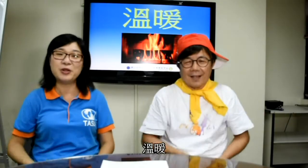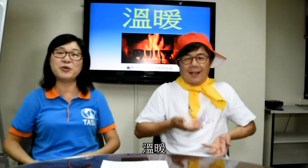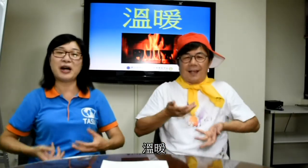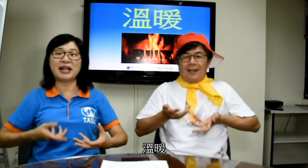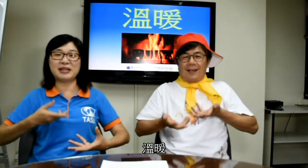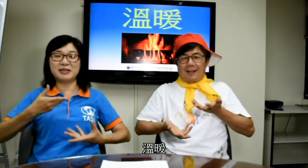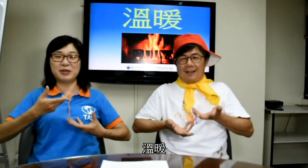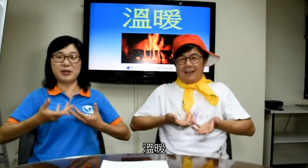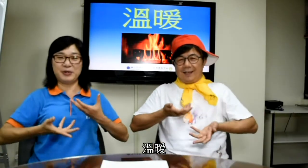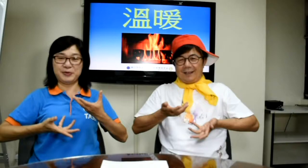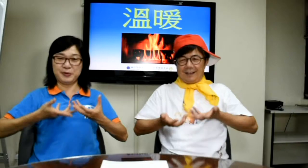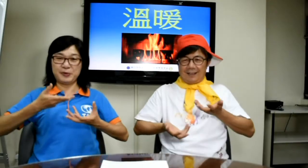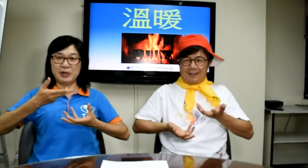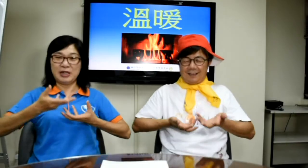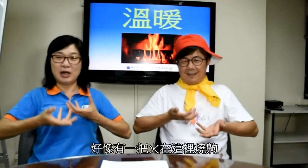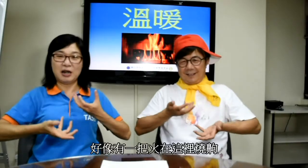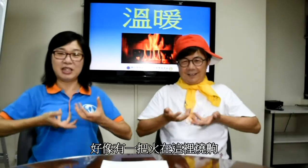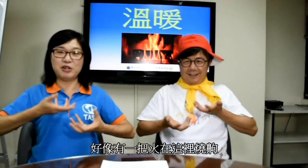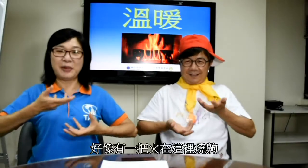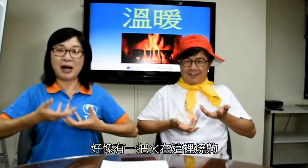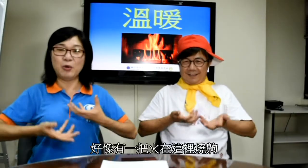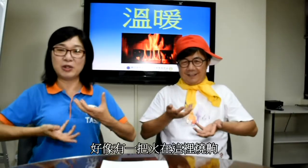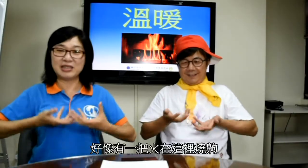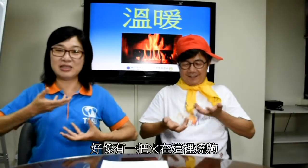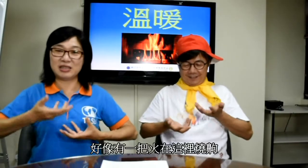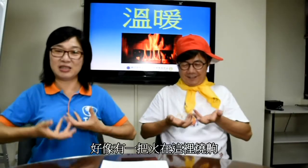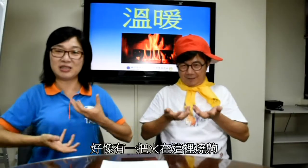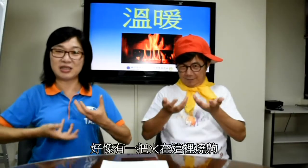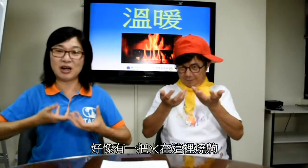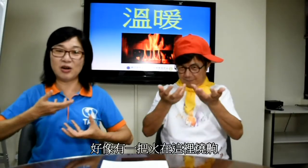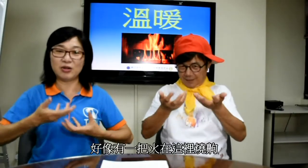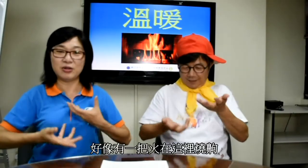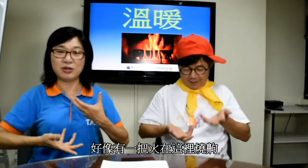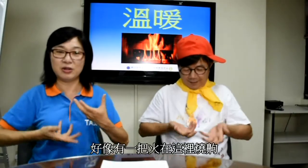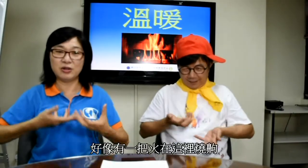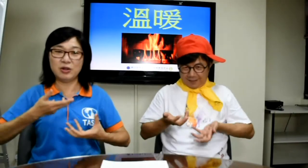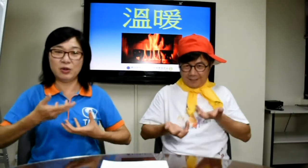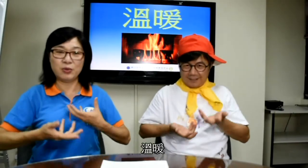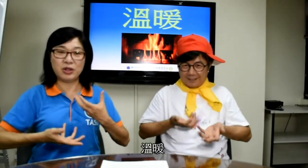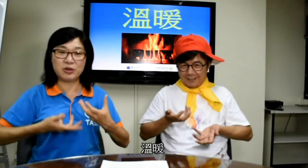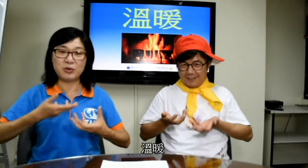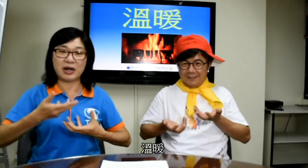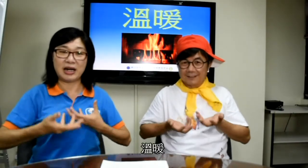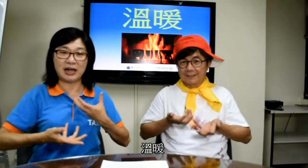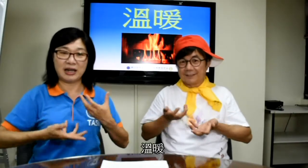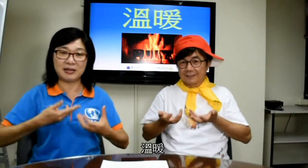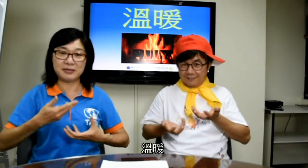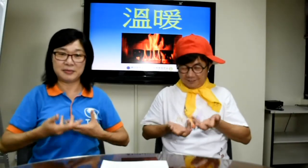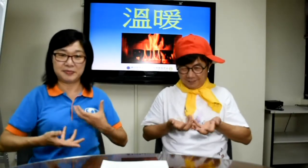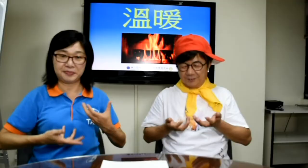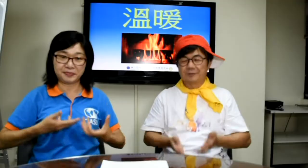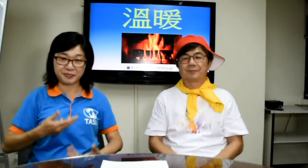暖，好像有把火在这里烧，温暖。